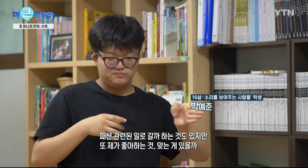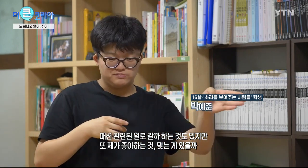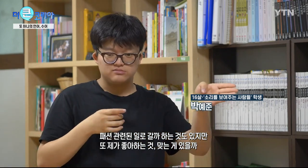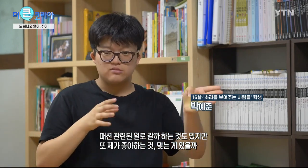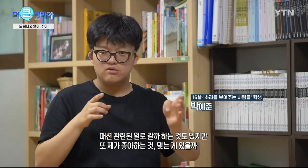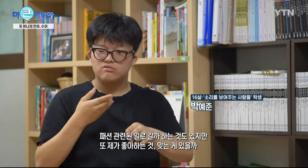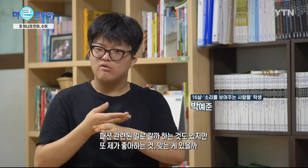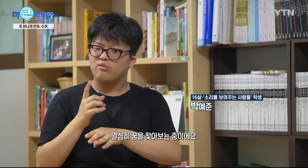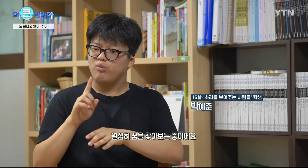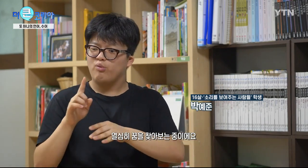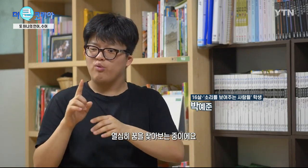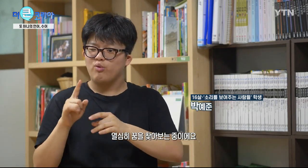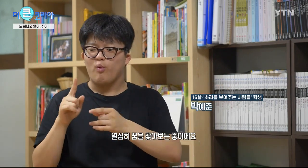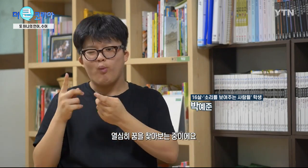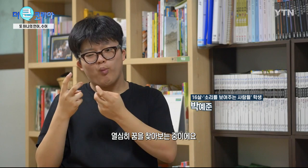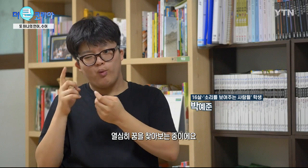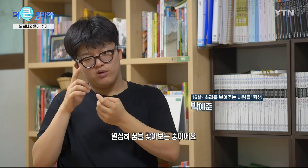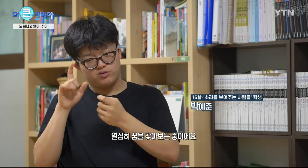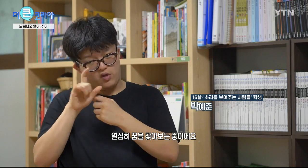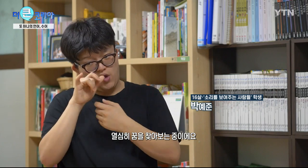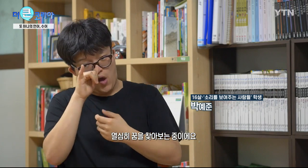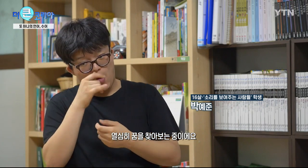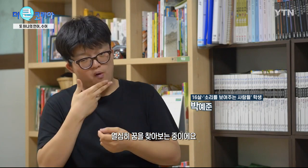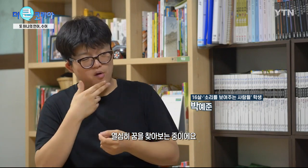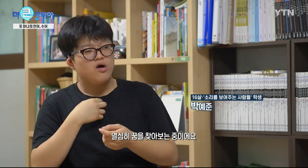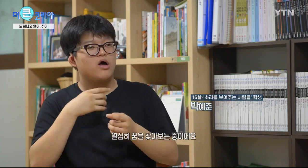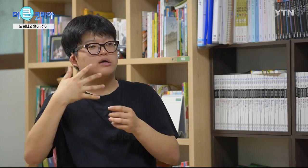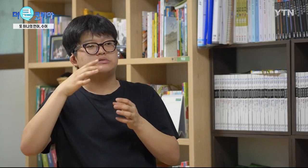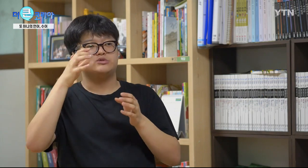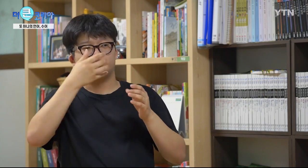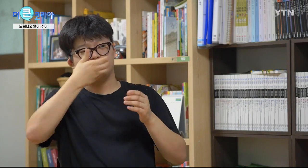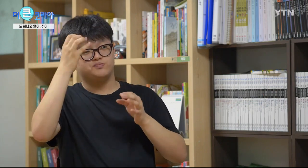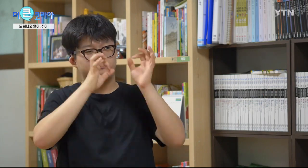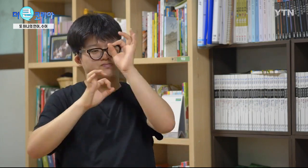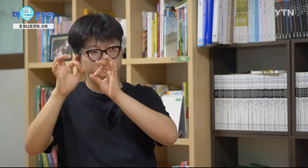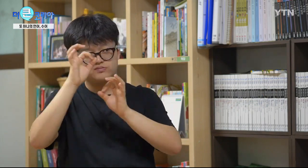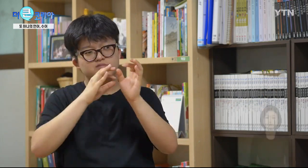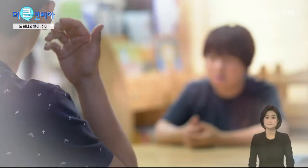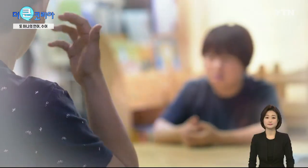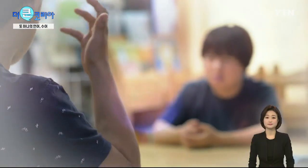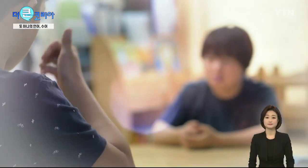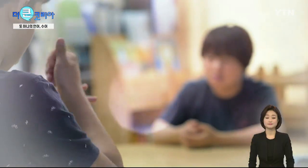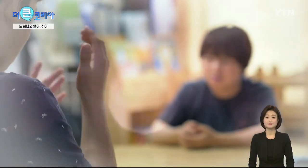게 있을까? 열심히 꿈을 찾아보는 중이에요.